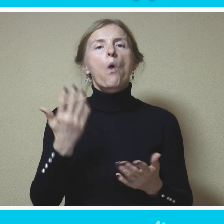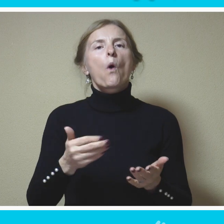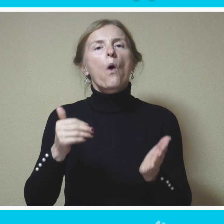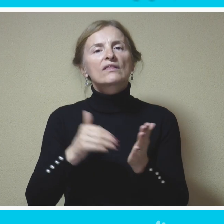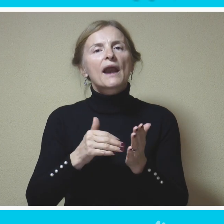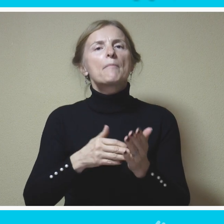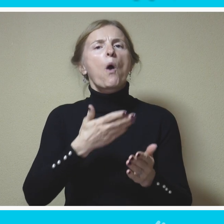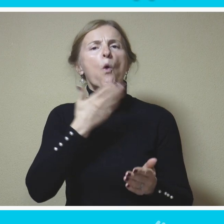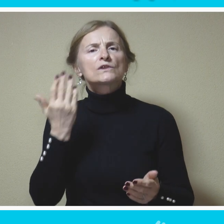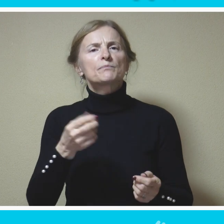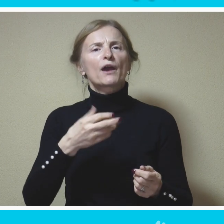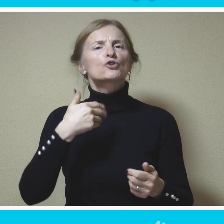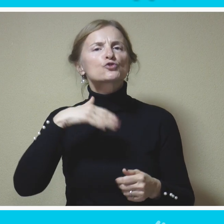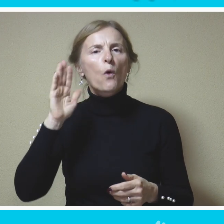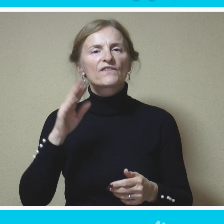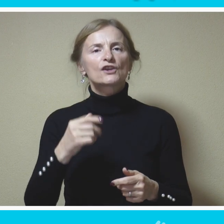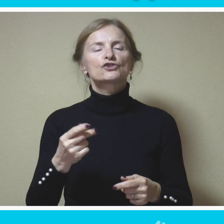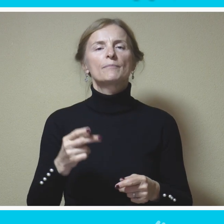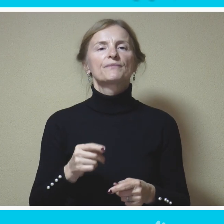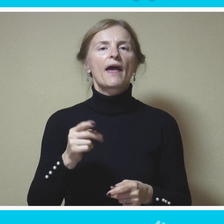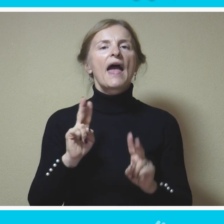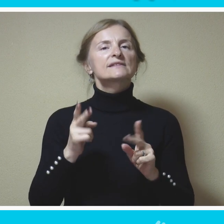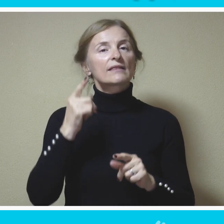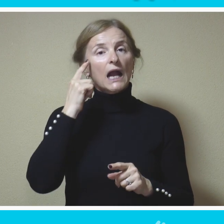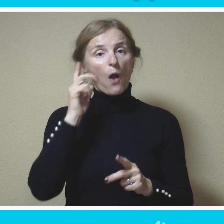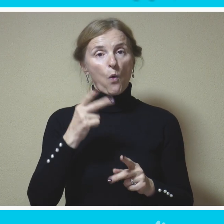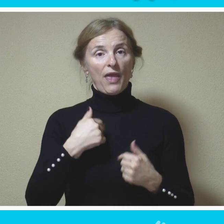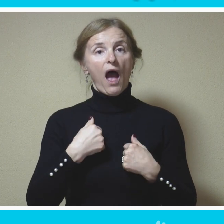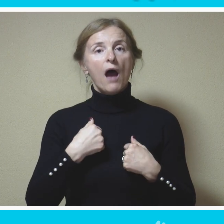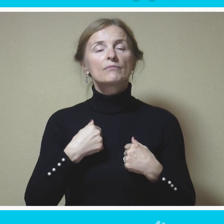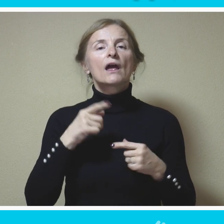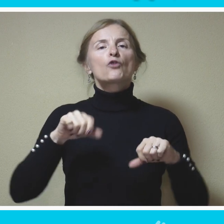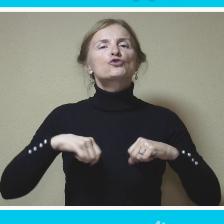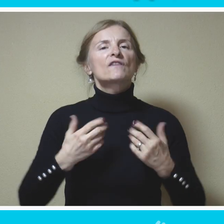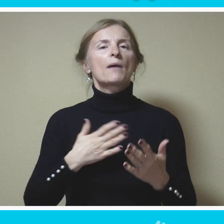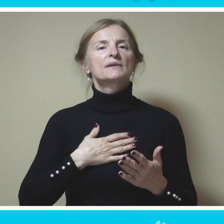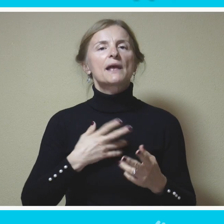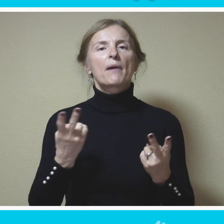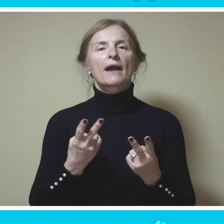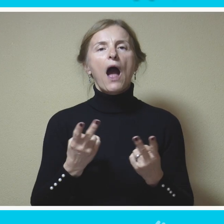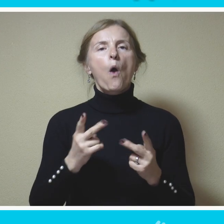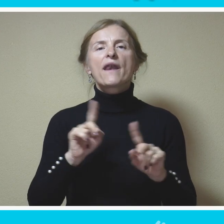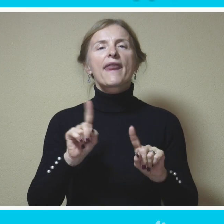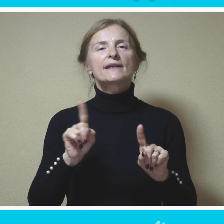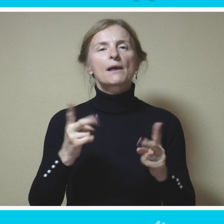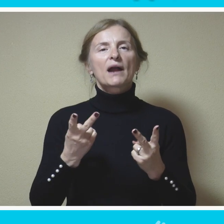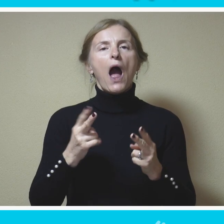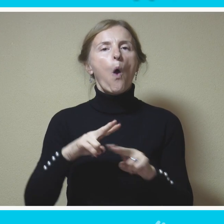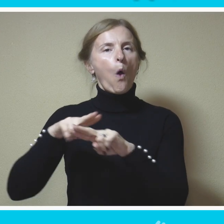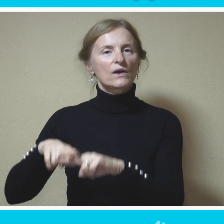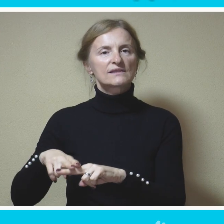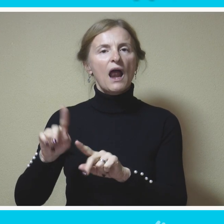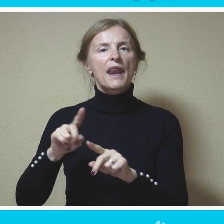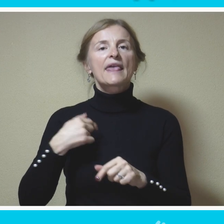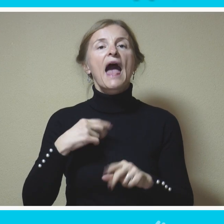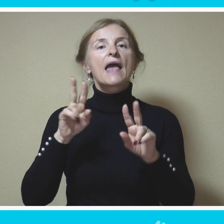nemaju toliko naboja za nekim uspehom, ali znate kako, ja to doživljavam sad, ne mogu sebe karakterisati kao